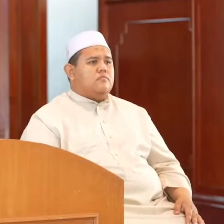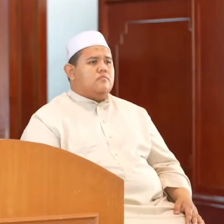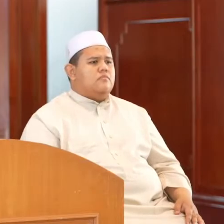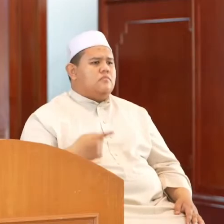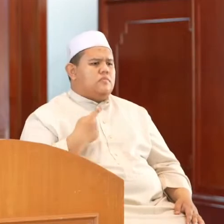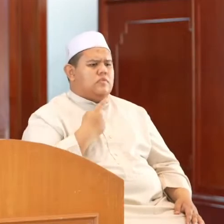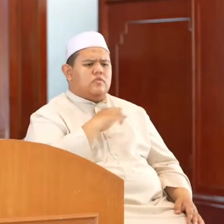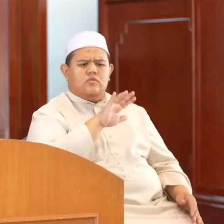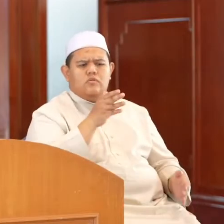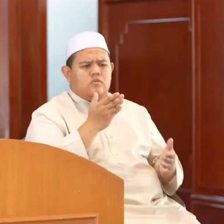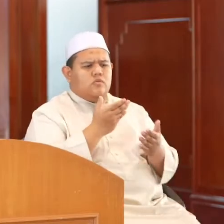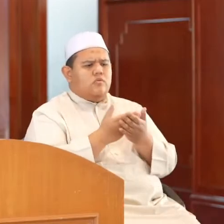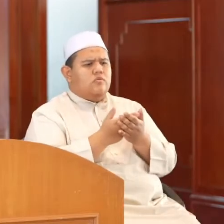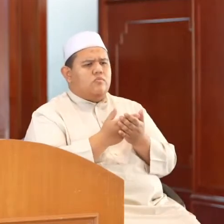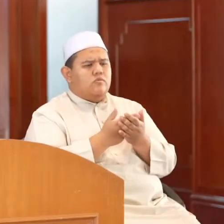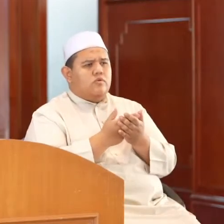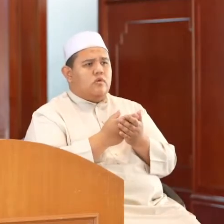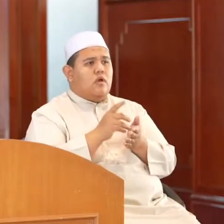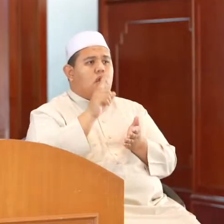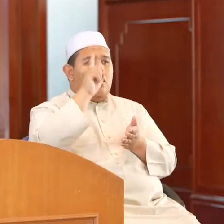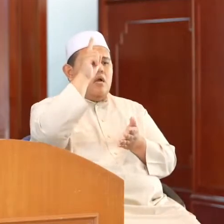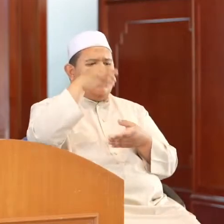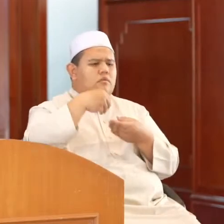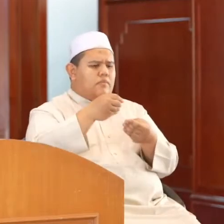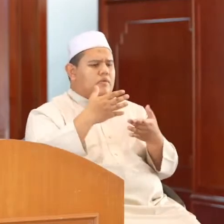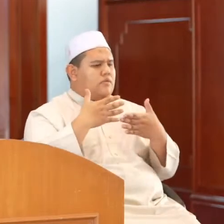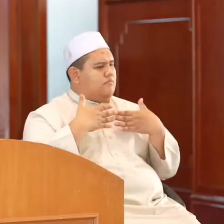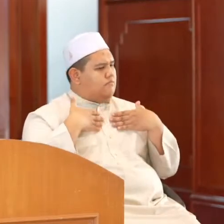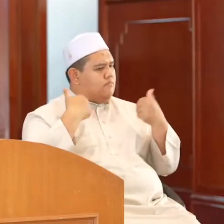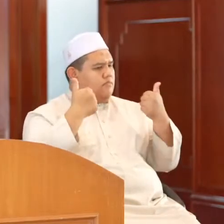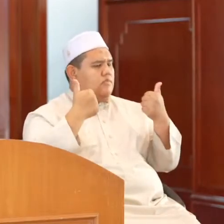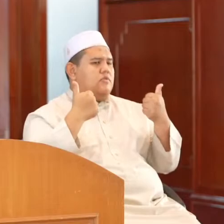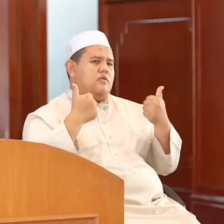kita semua Allah bagi sihat.